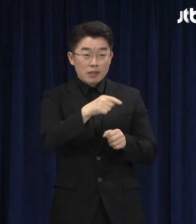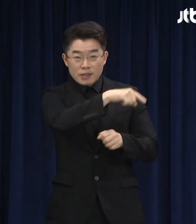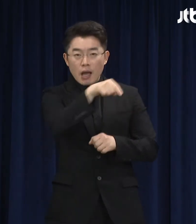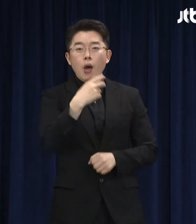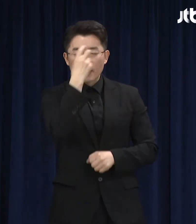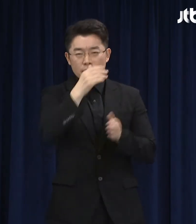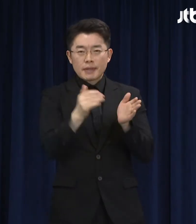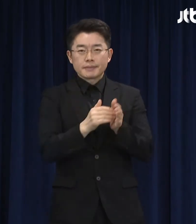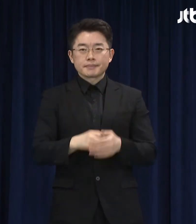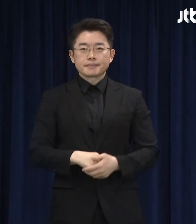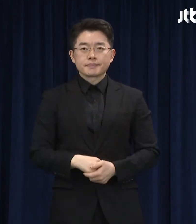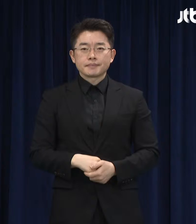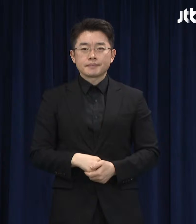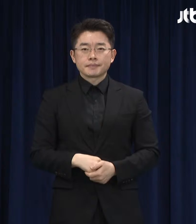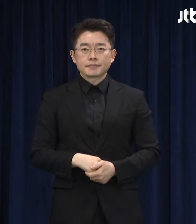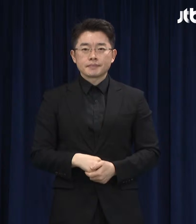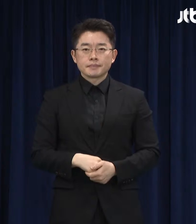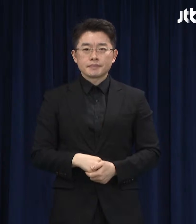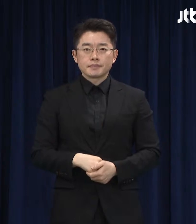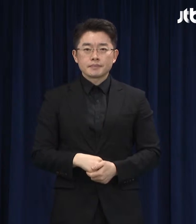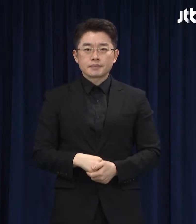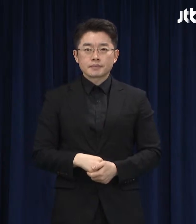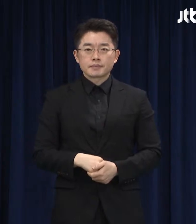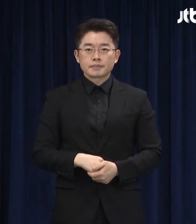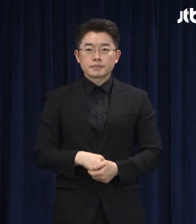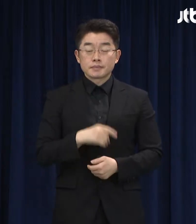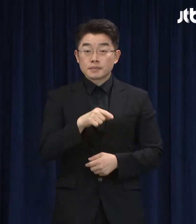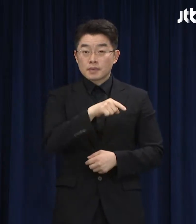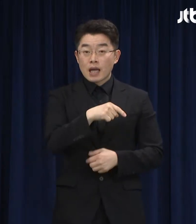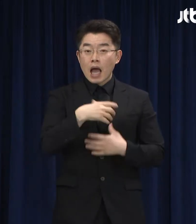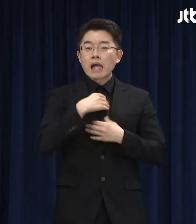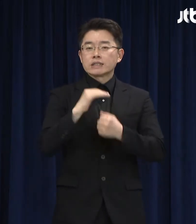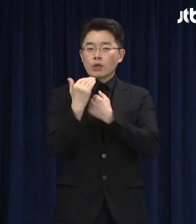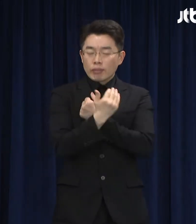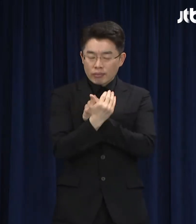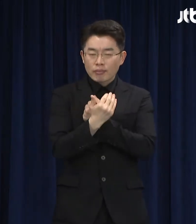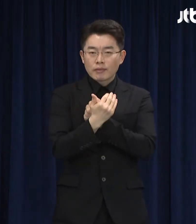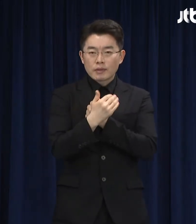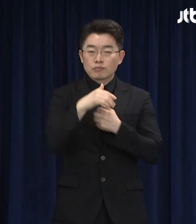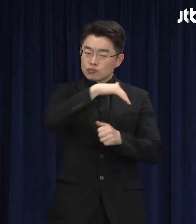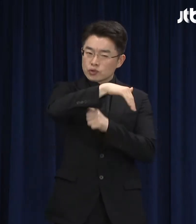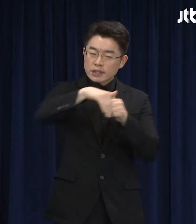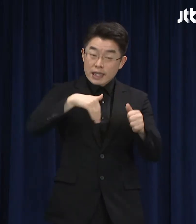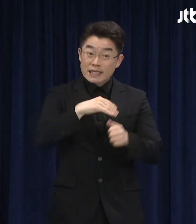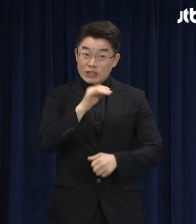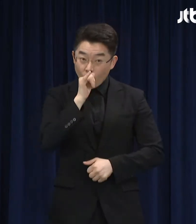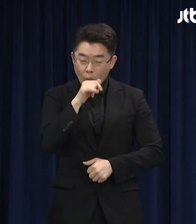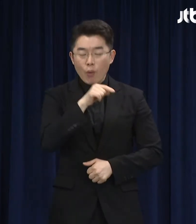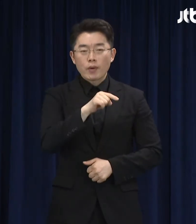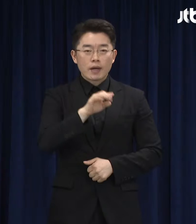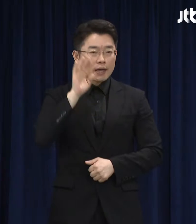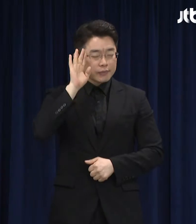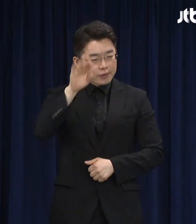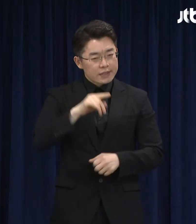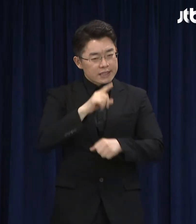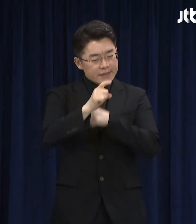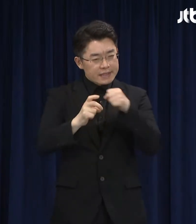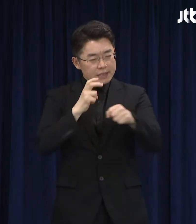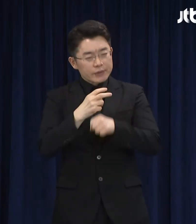안전 문화는 지속성이 중요합니다. 지속적으로 확인해 나갈 계획으로 있습니다.